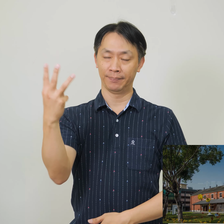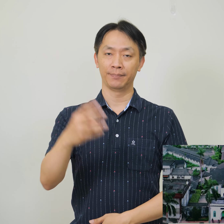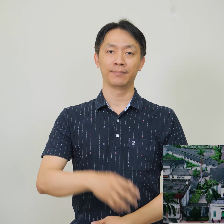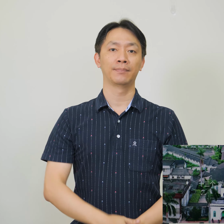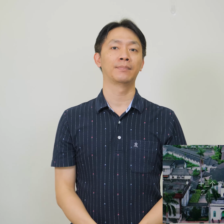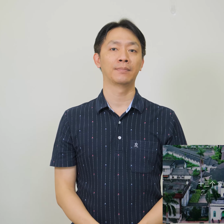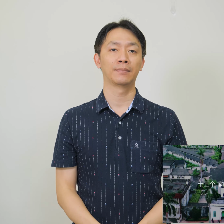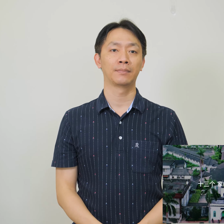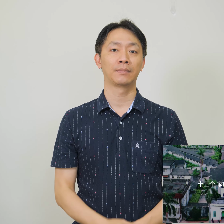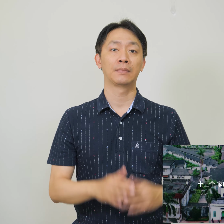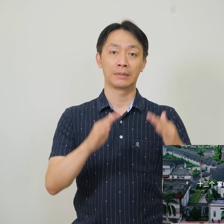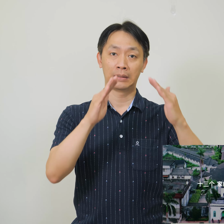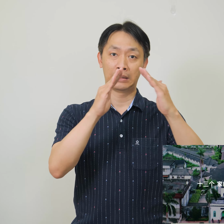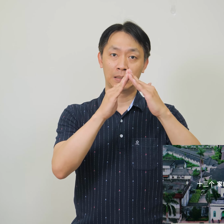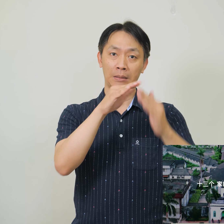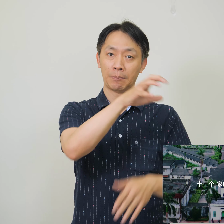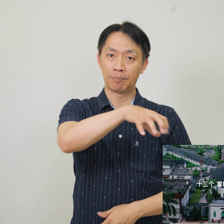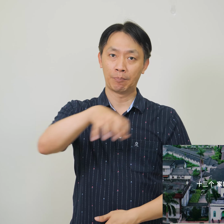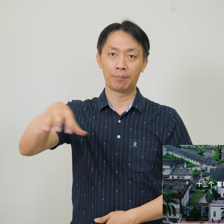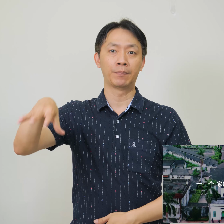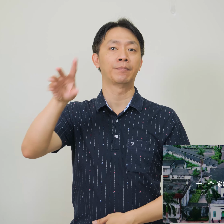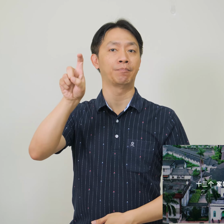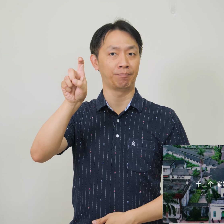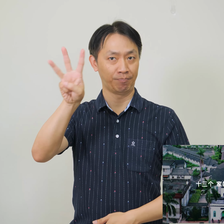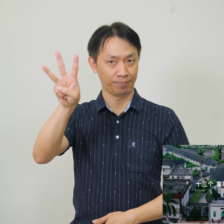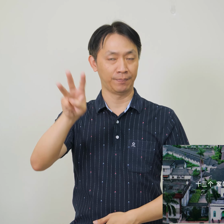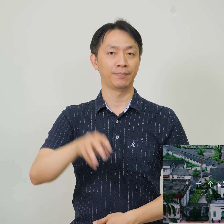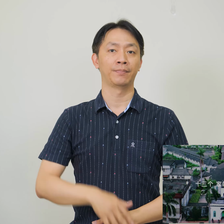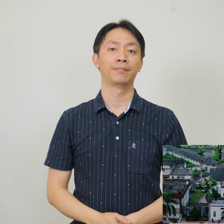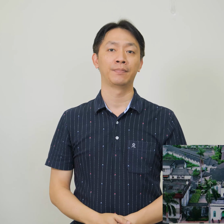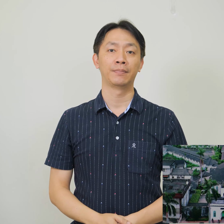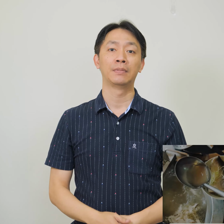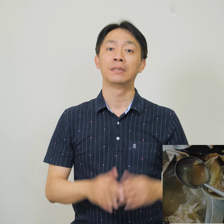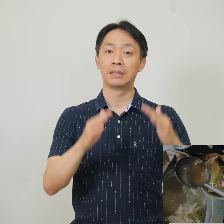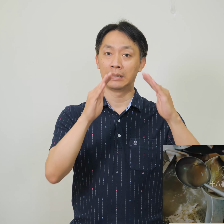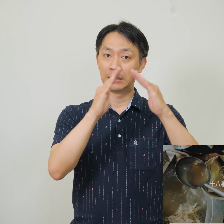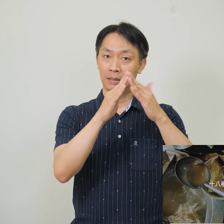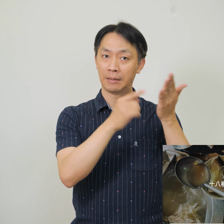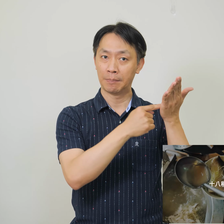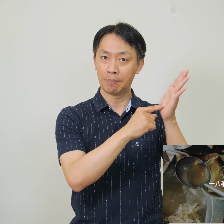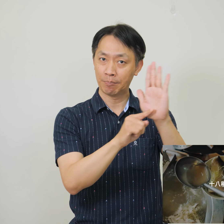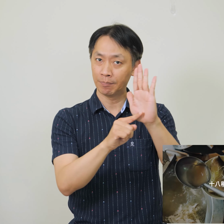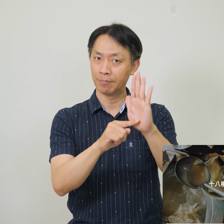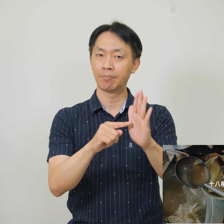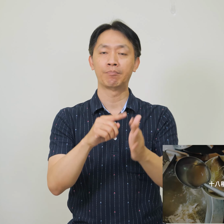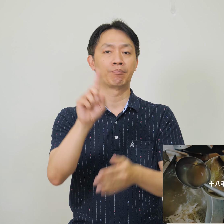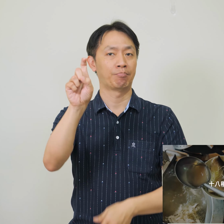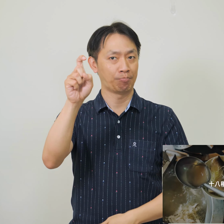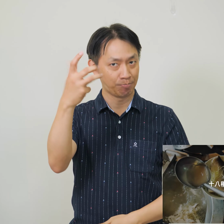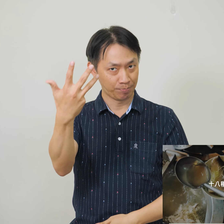的意义，13个家的标志，18种家的表